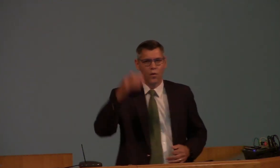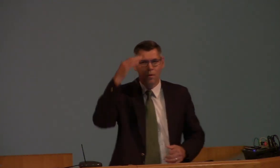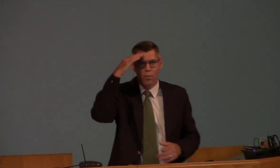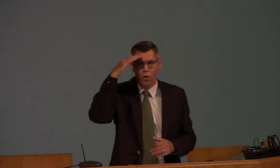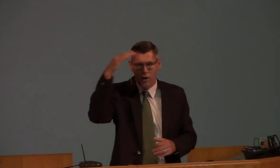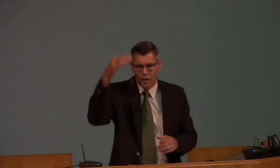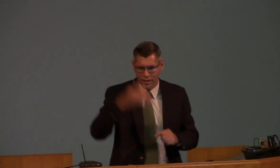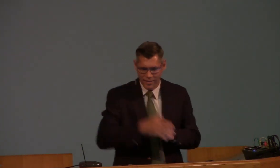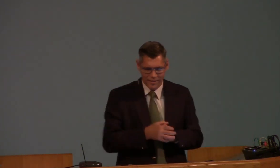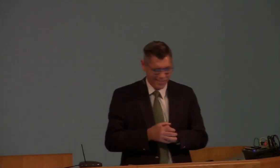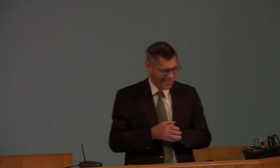Goeiemôre.